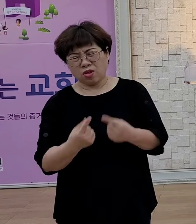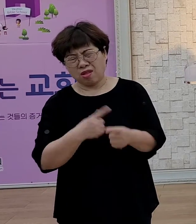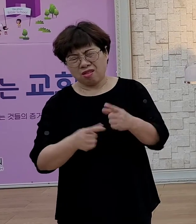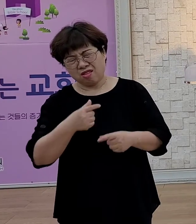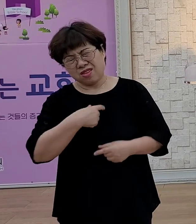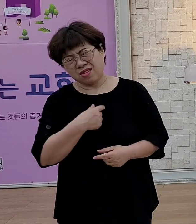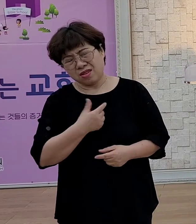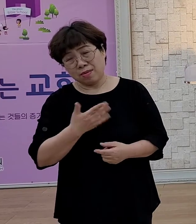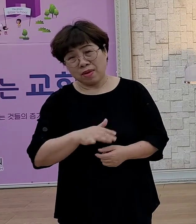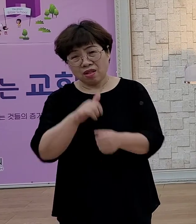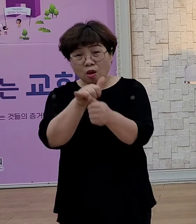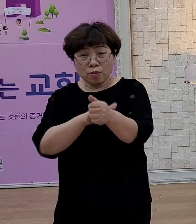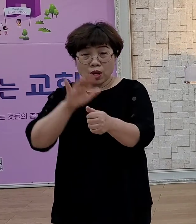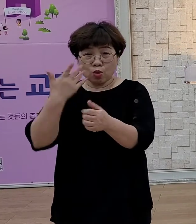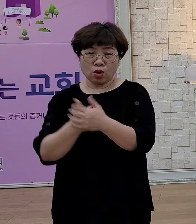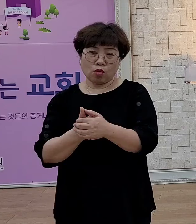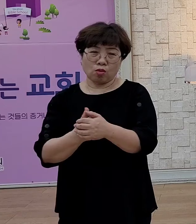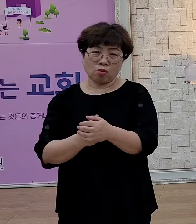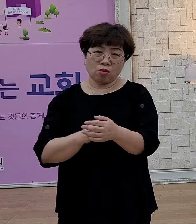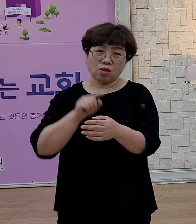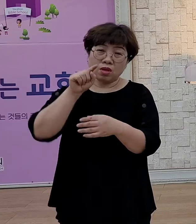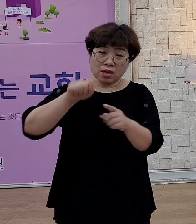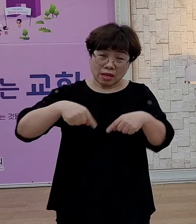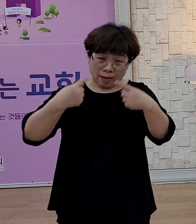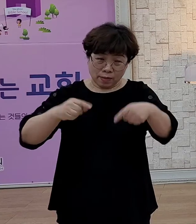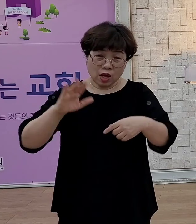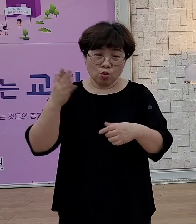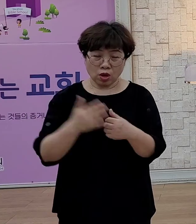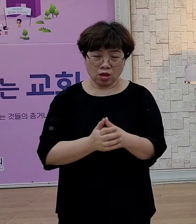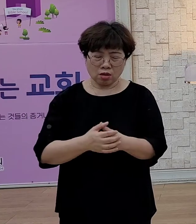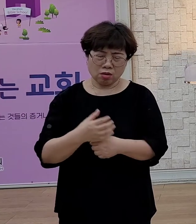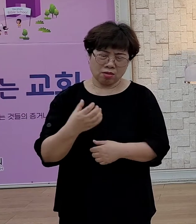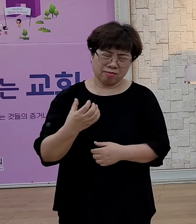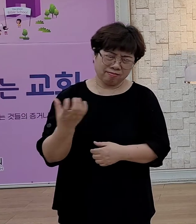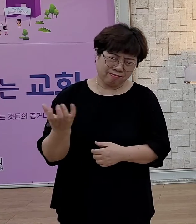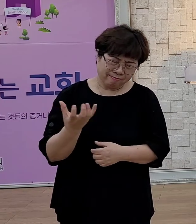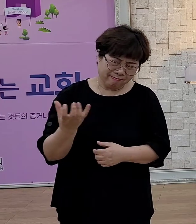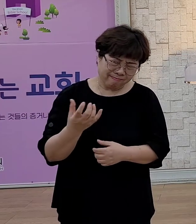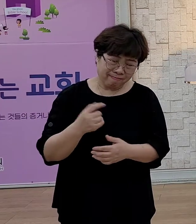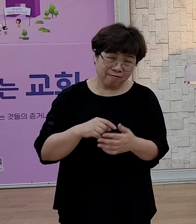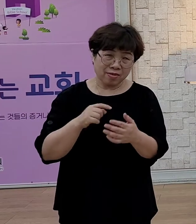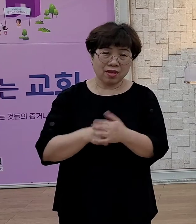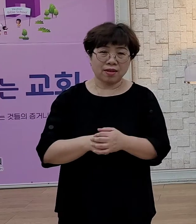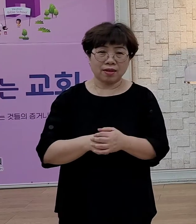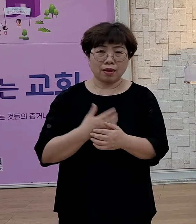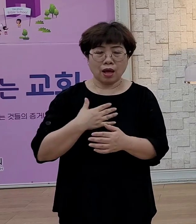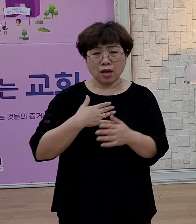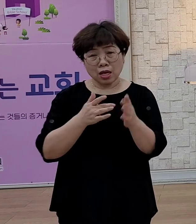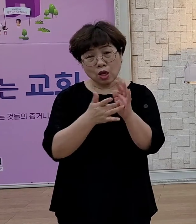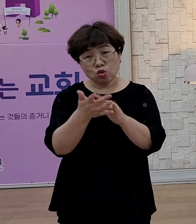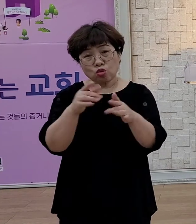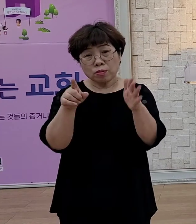해야 되고 섬겨야 되고 가야 되고 하는 이런 고통. 나 지금 예수 믿는데만